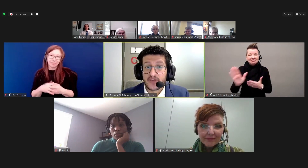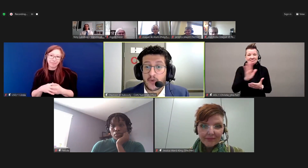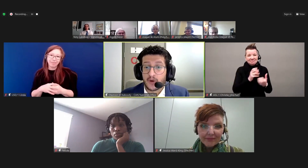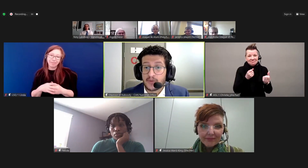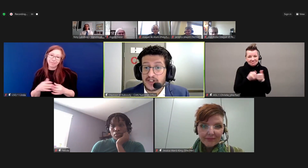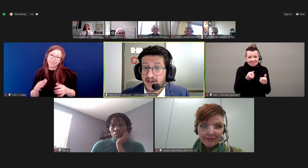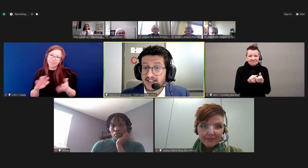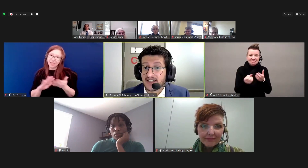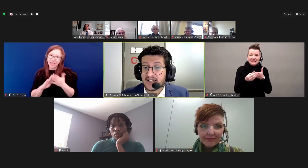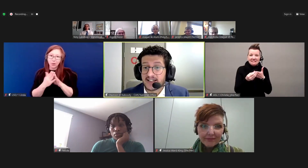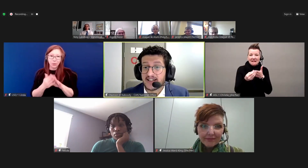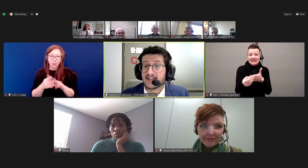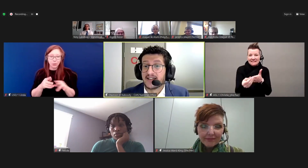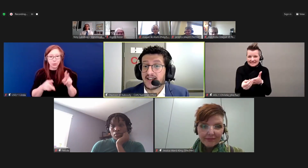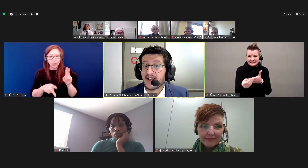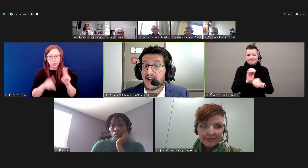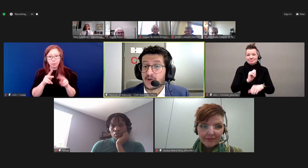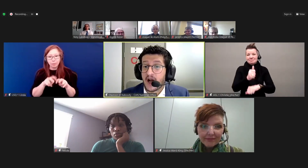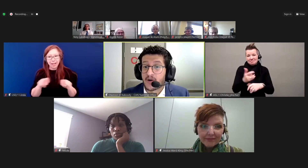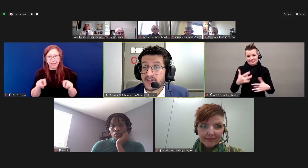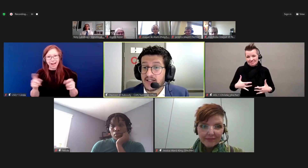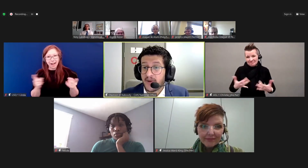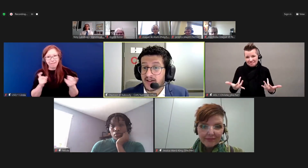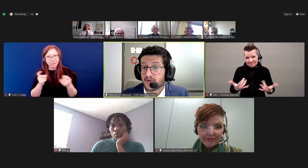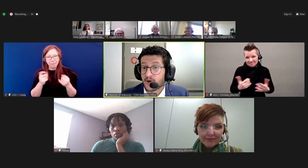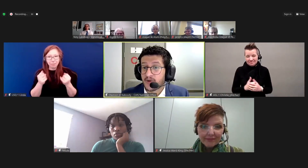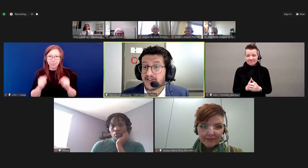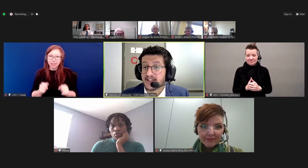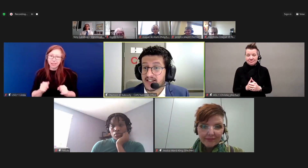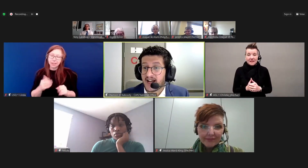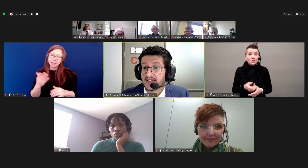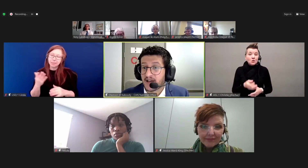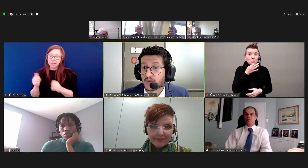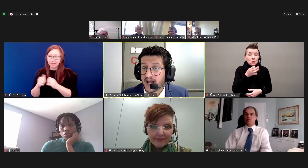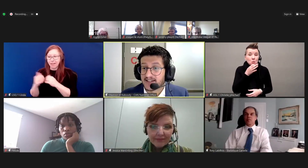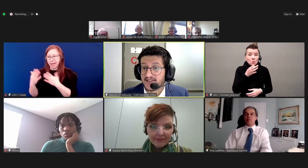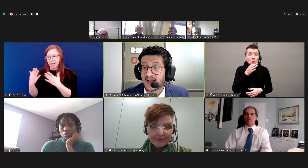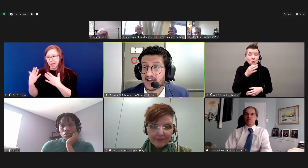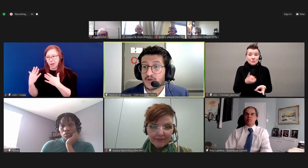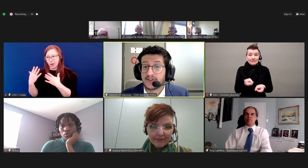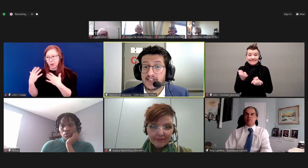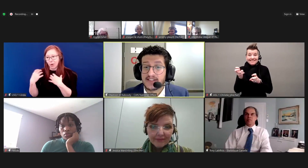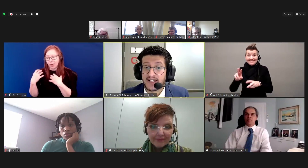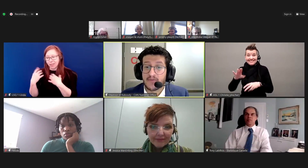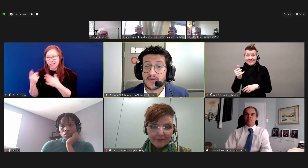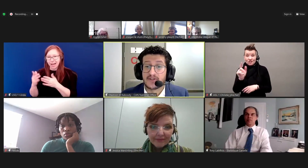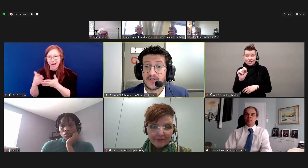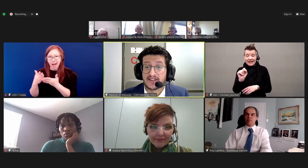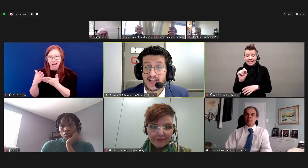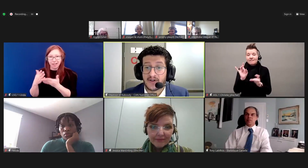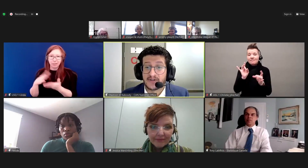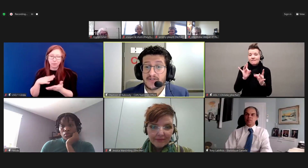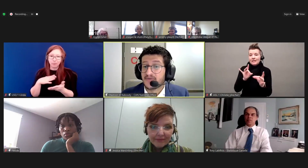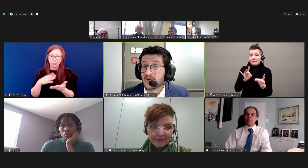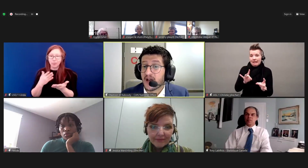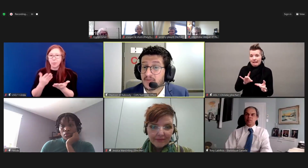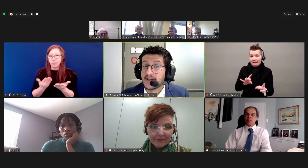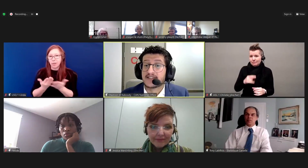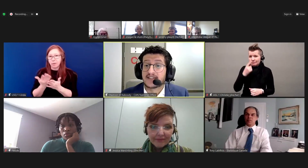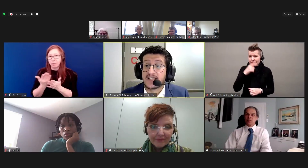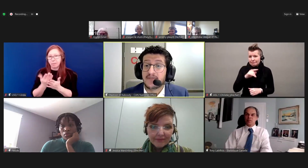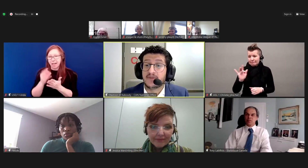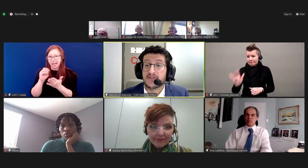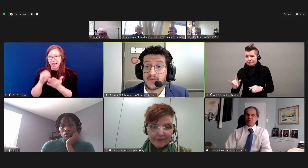Nous apprécions vos conseils et votre aide. Nous allons partager un lien à notre forum de